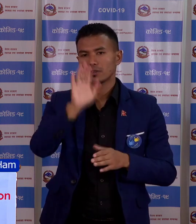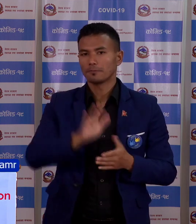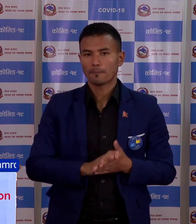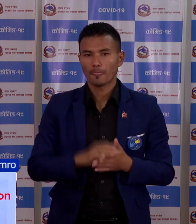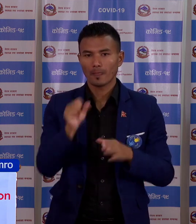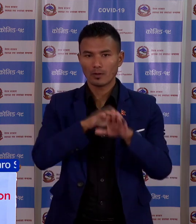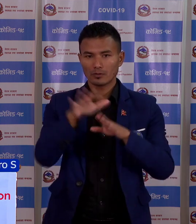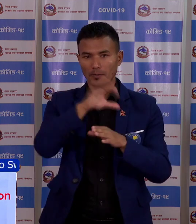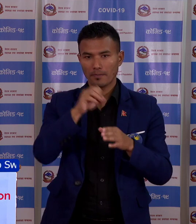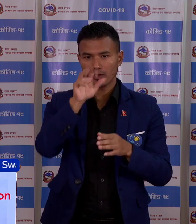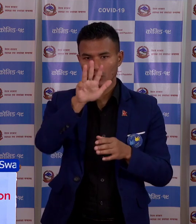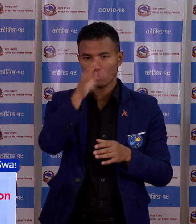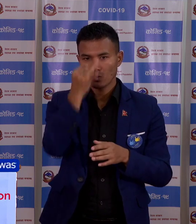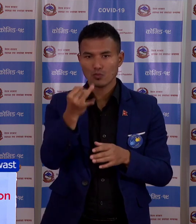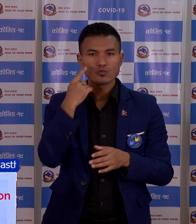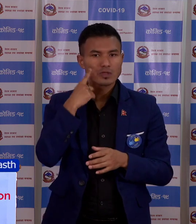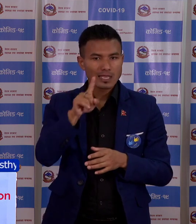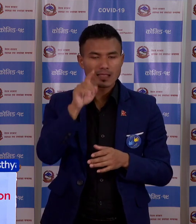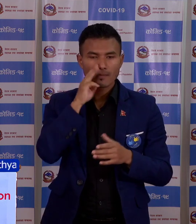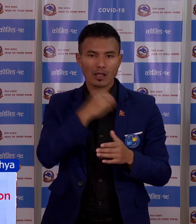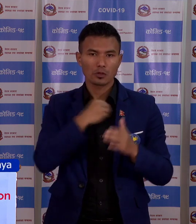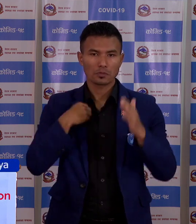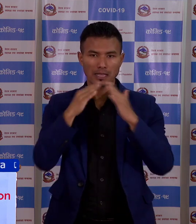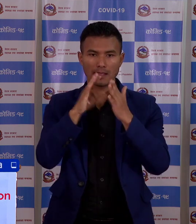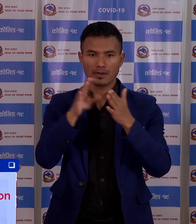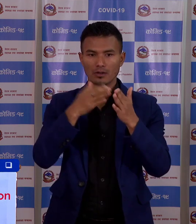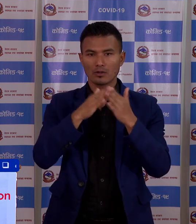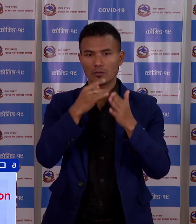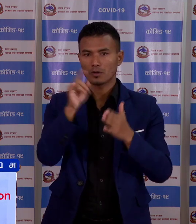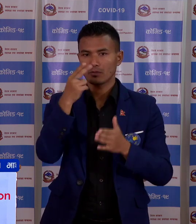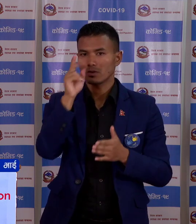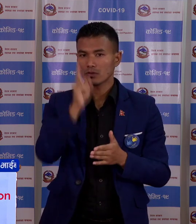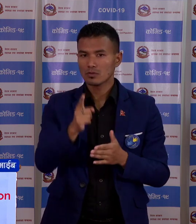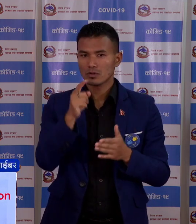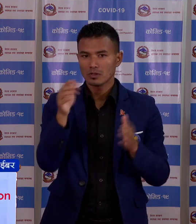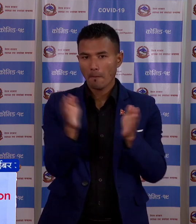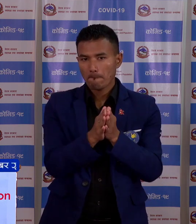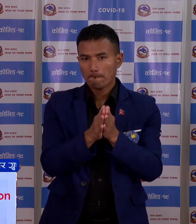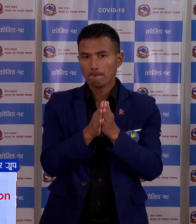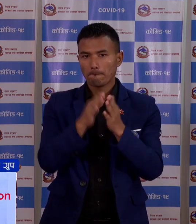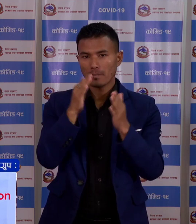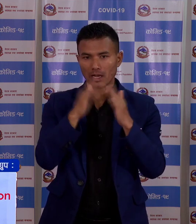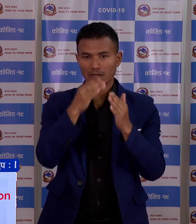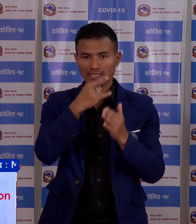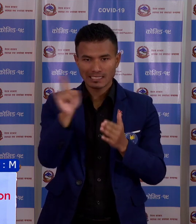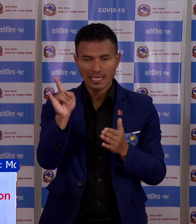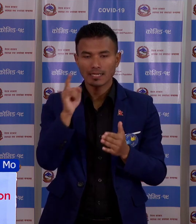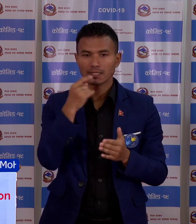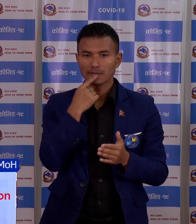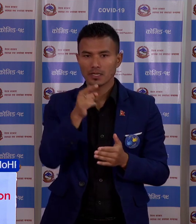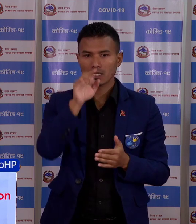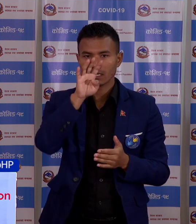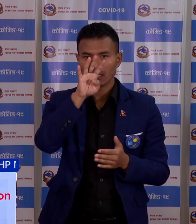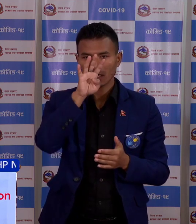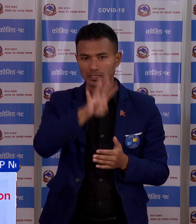उहारू सबई 9 दीन मां 100 अस्पताल बाट डिस्चार्ज हुनु भयको हो एसरी कूल डिस्चार्ज हुने बेक्तियर को संख्या 59